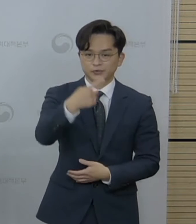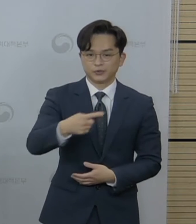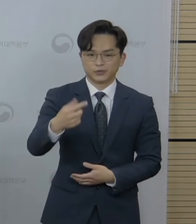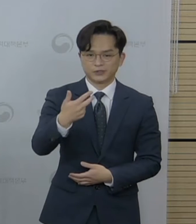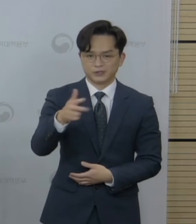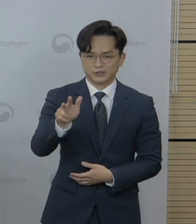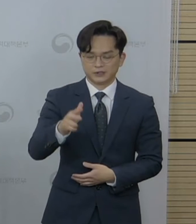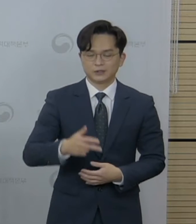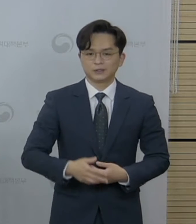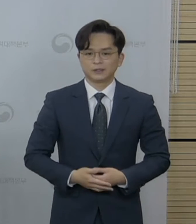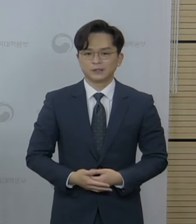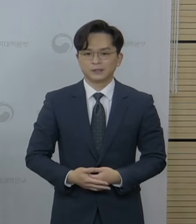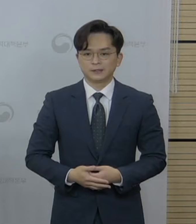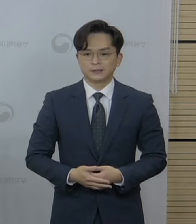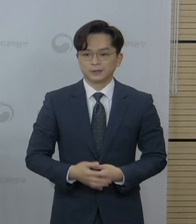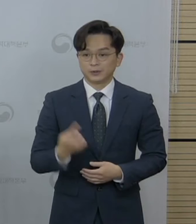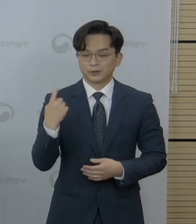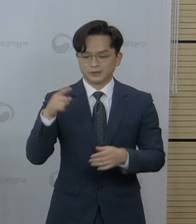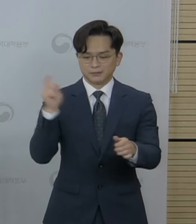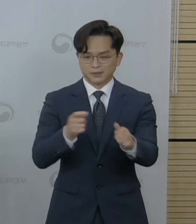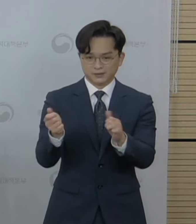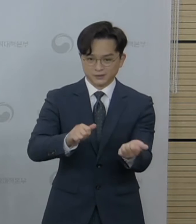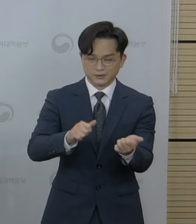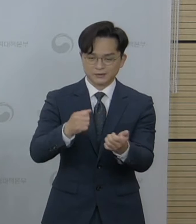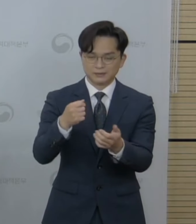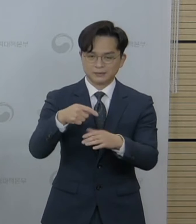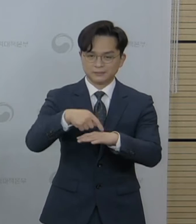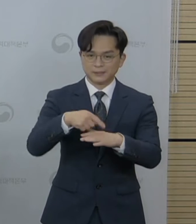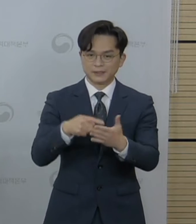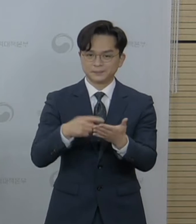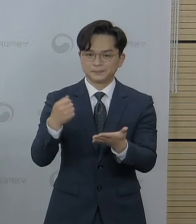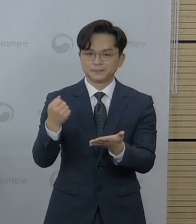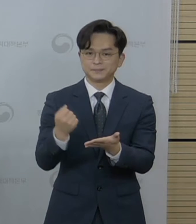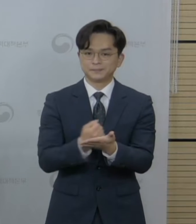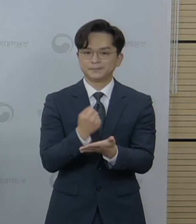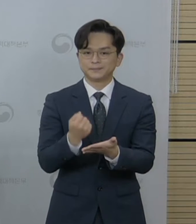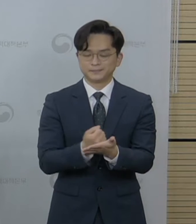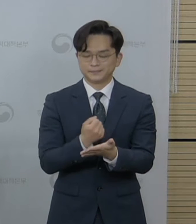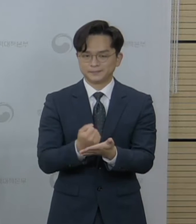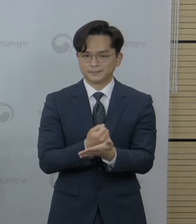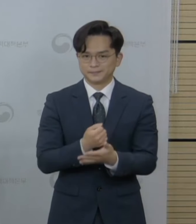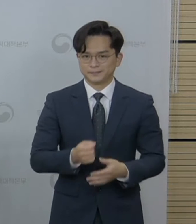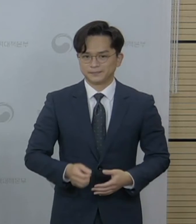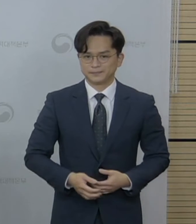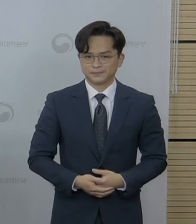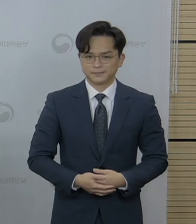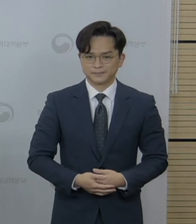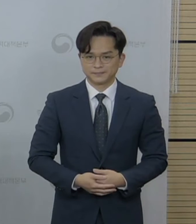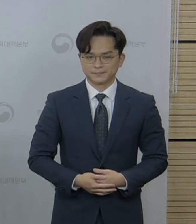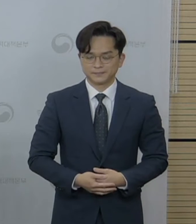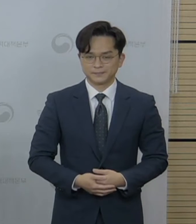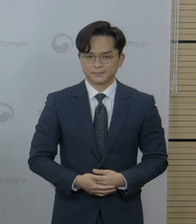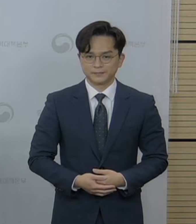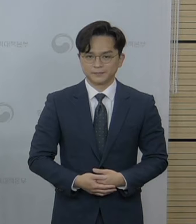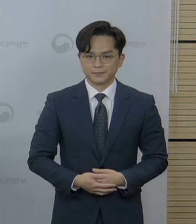1,007명입니다. 삼가 고인의 명복을 빌고 유족께는 심심한 위로의 말씀을 드립니다.